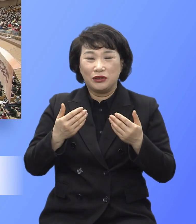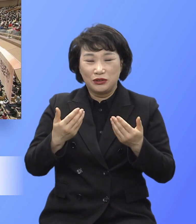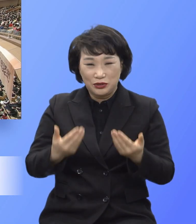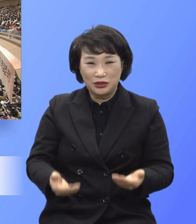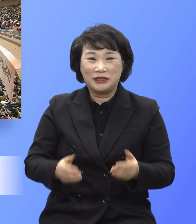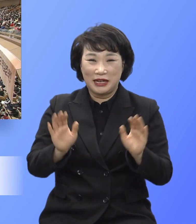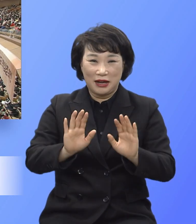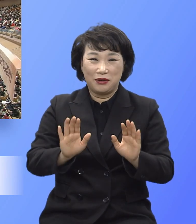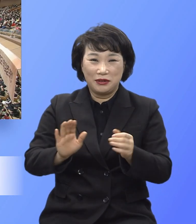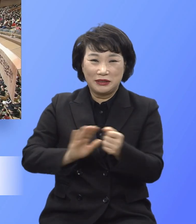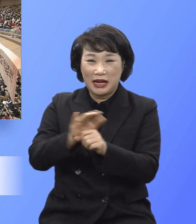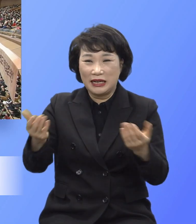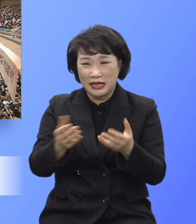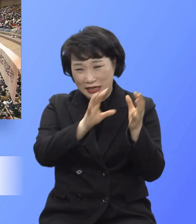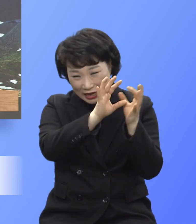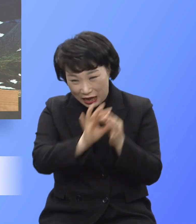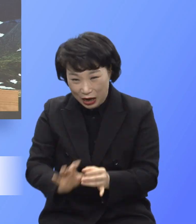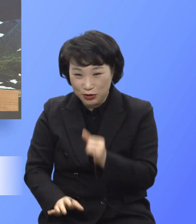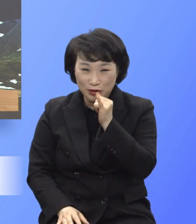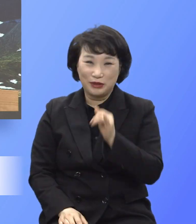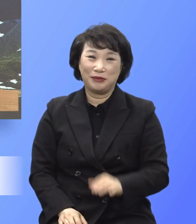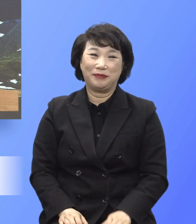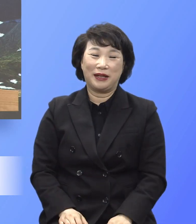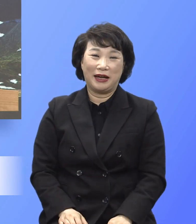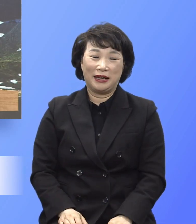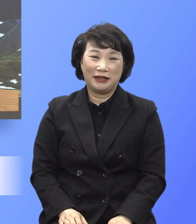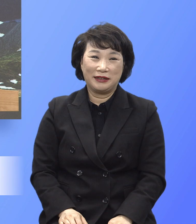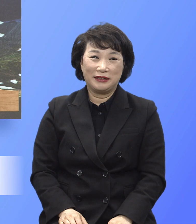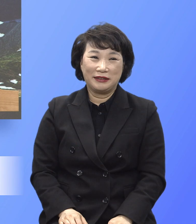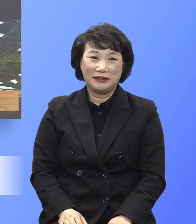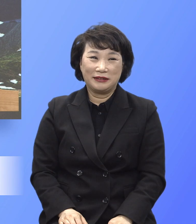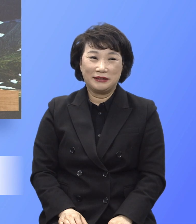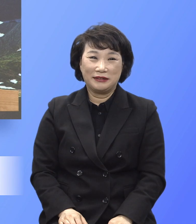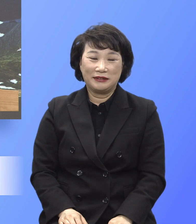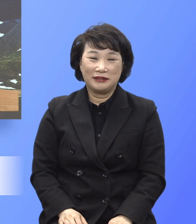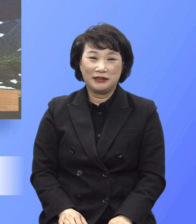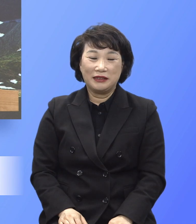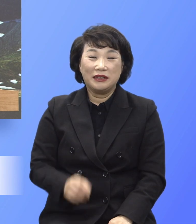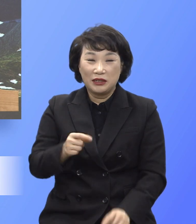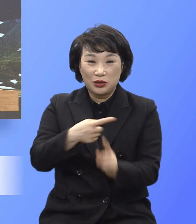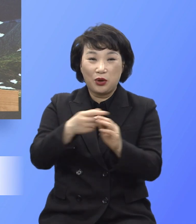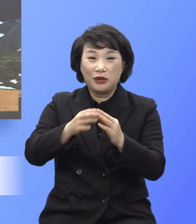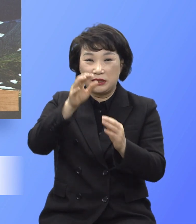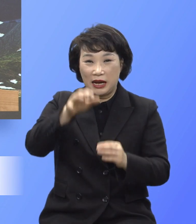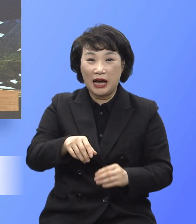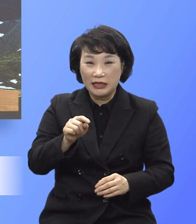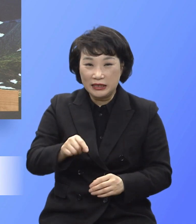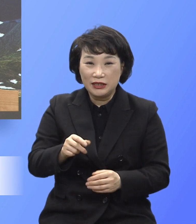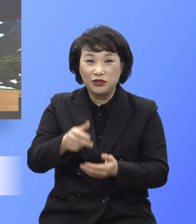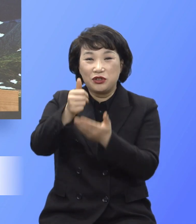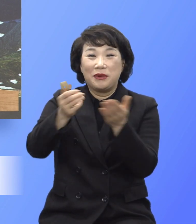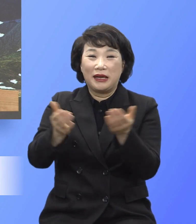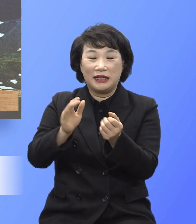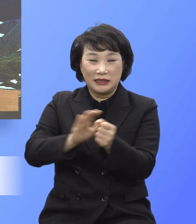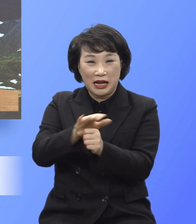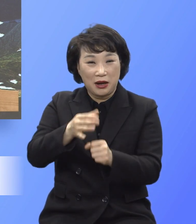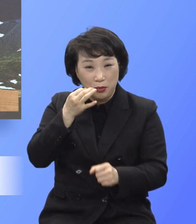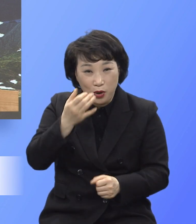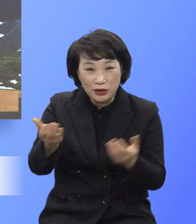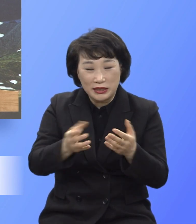사랑의 사역을 역사하고 계시기를 원합니다. 바로 교회가 그 사역을 진행하는